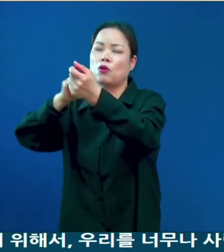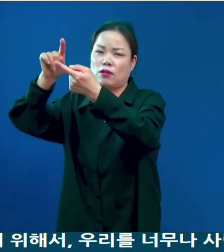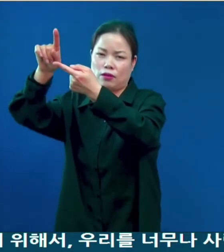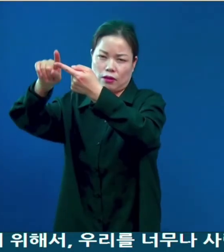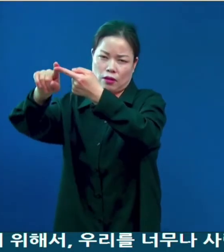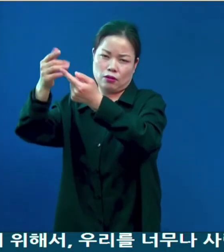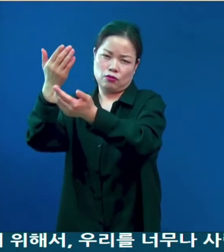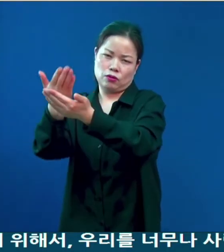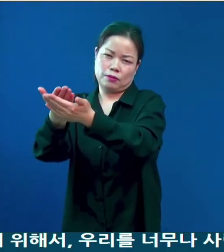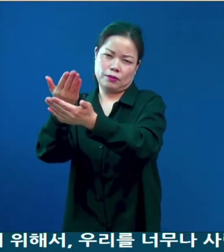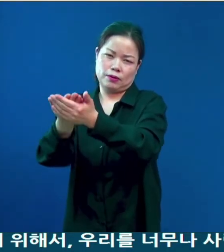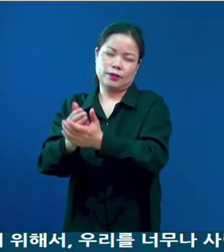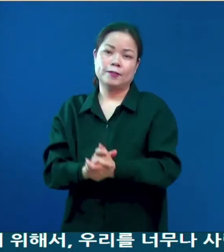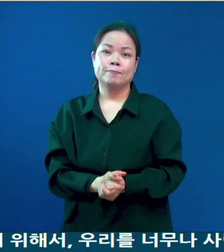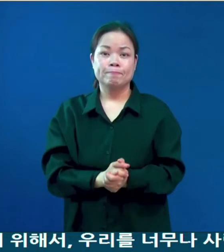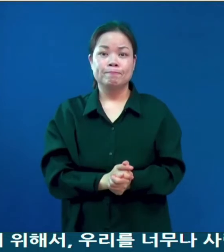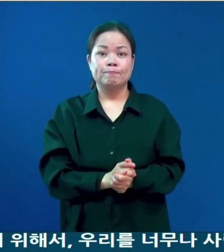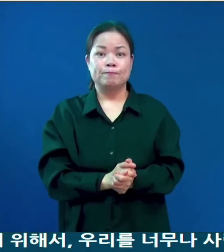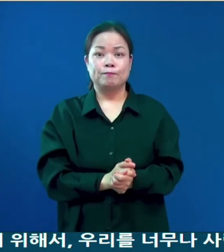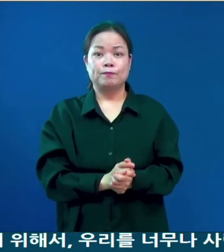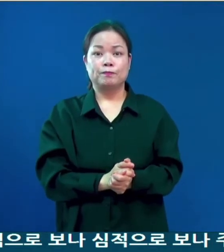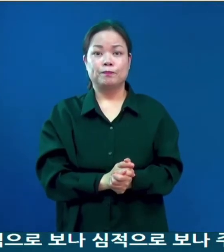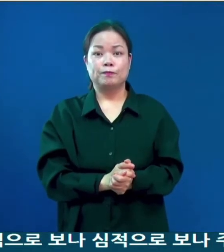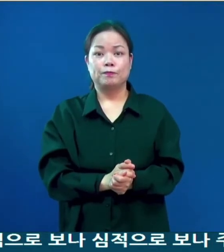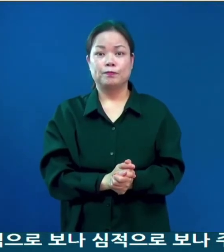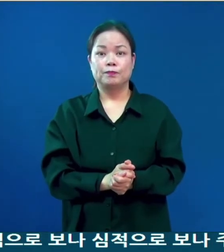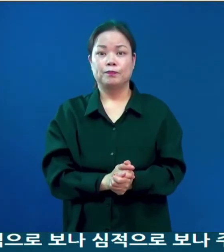되기를 원하나이다 하시니,